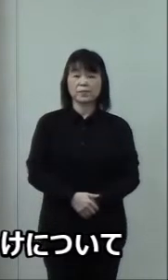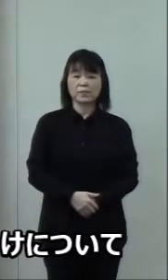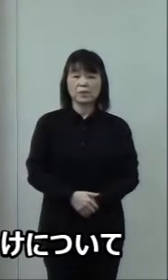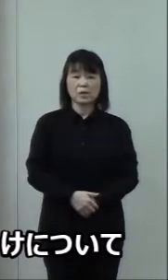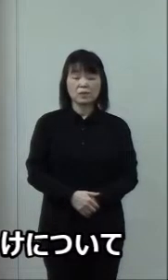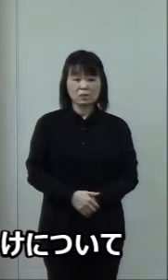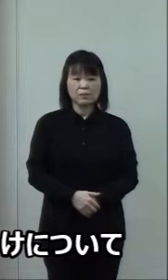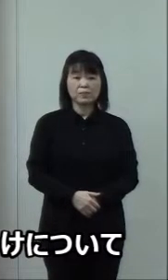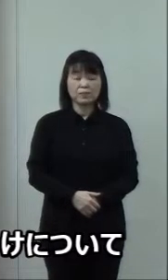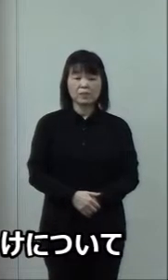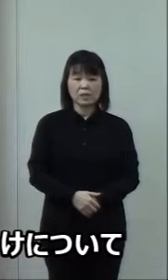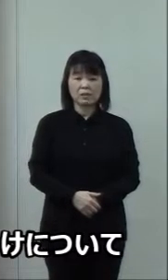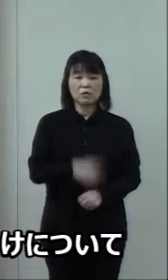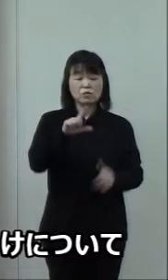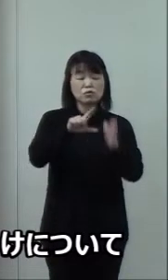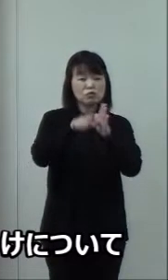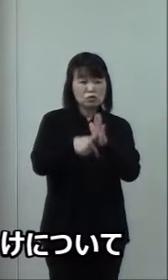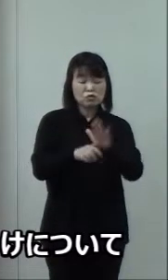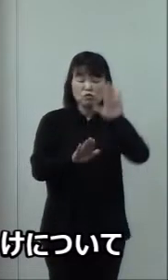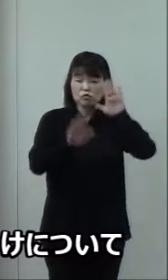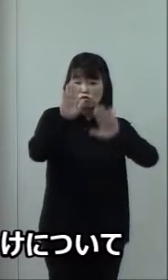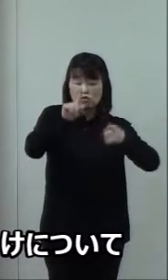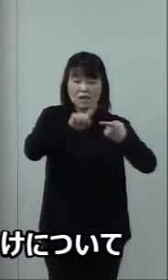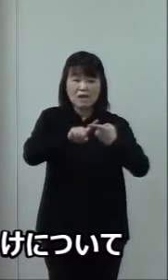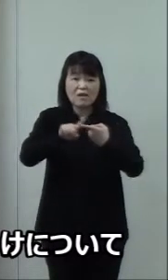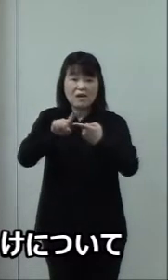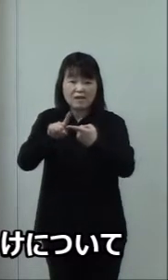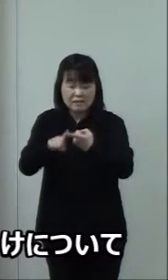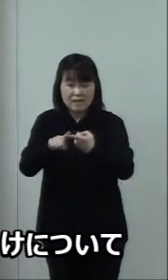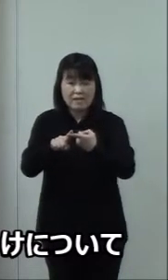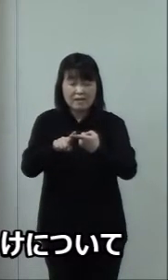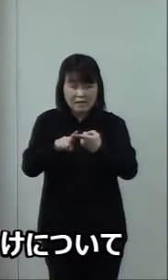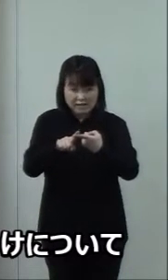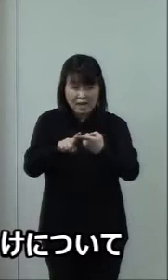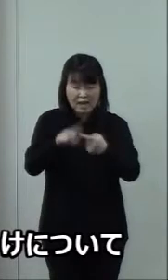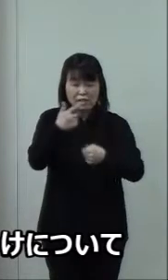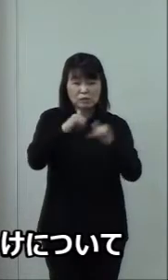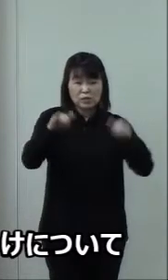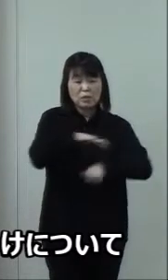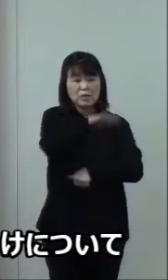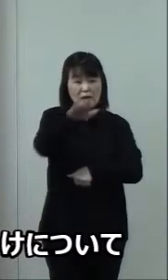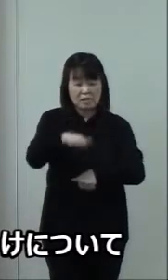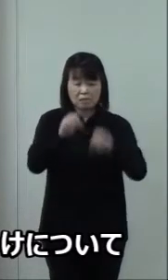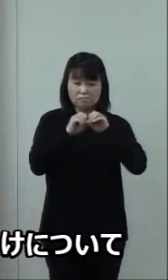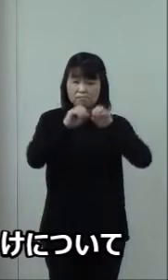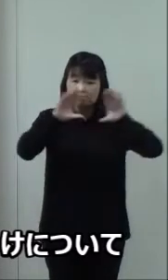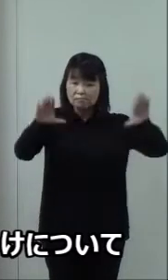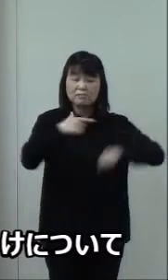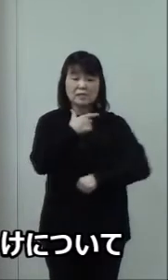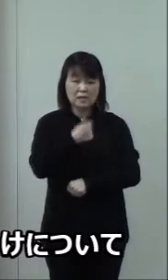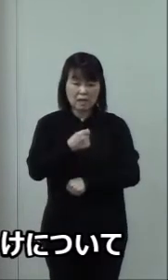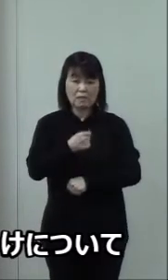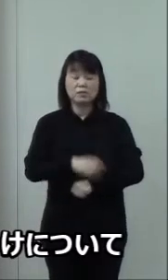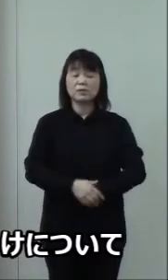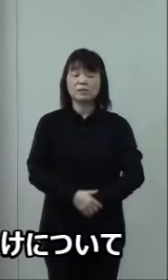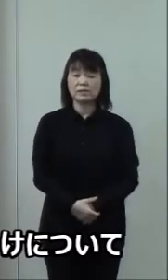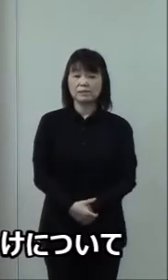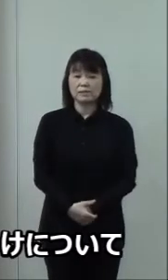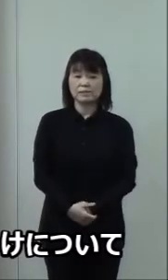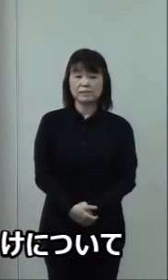タイムリーにというか、その時の状況に即したものをきちんと発信してまいりたいというふうに思っています。 ありがとうござい